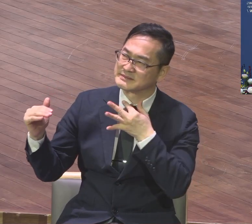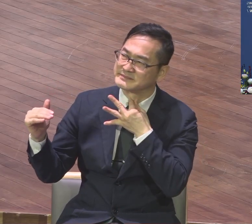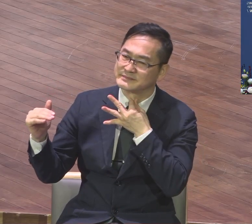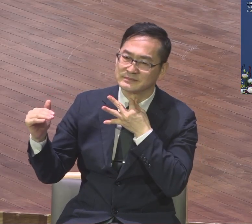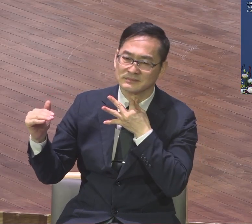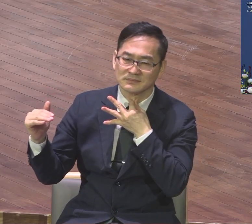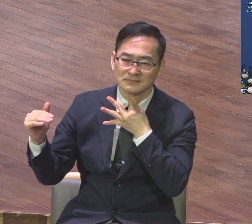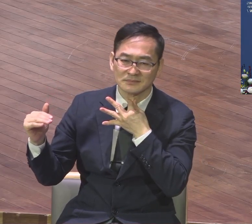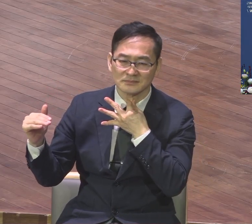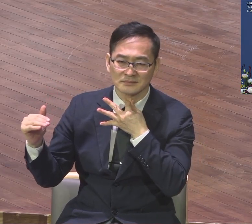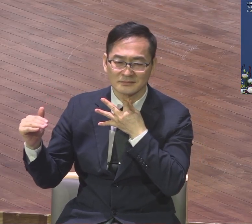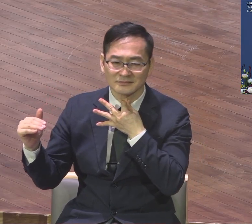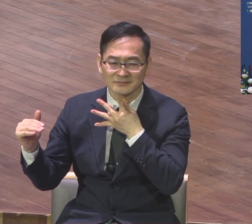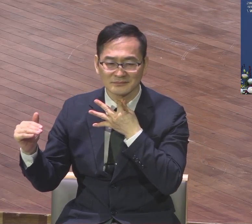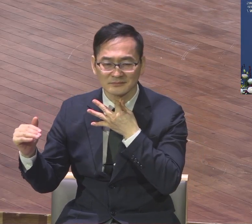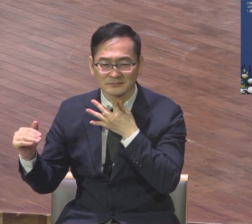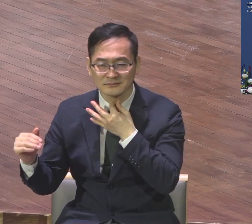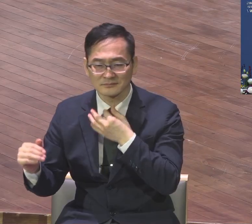한 가지 인간에게